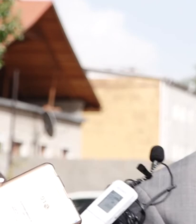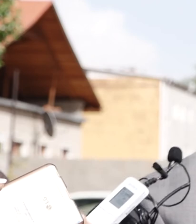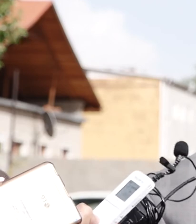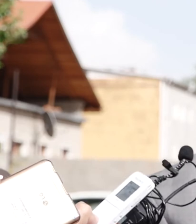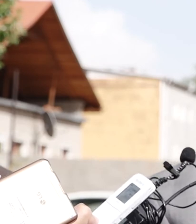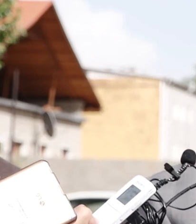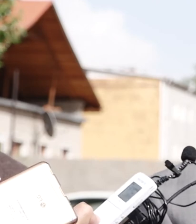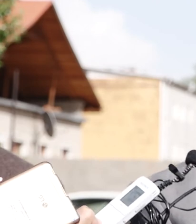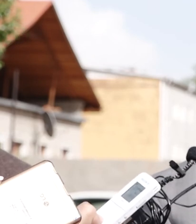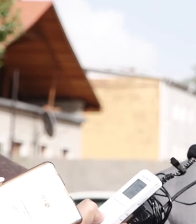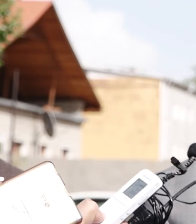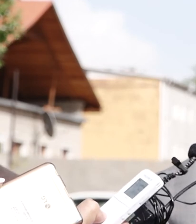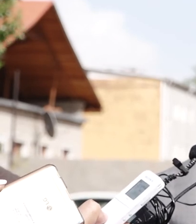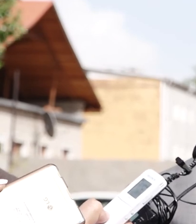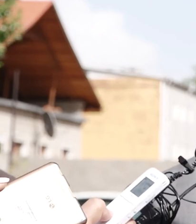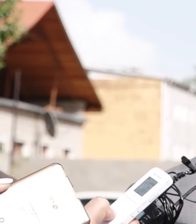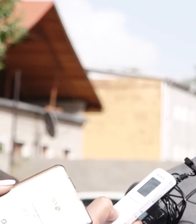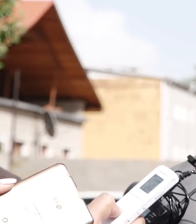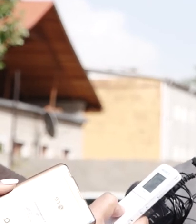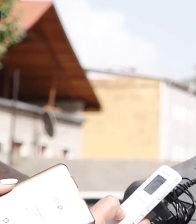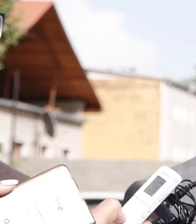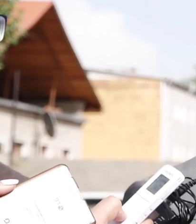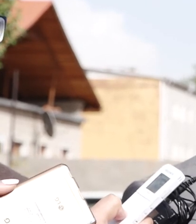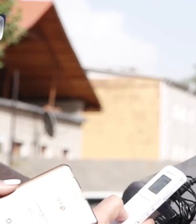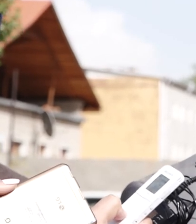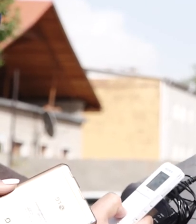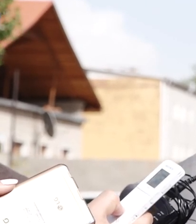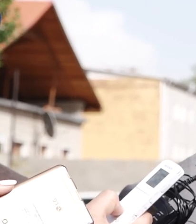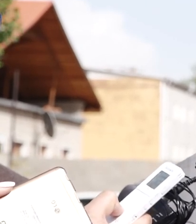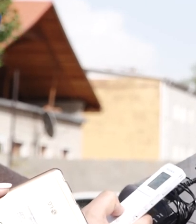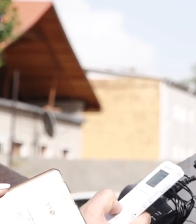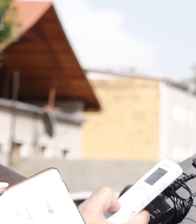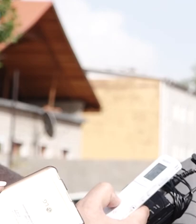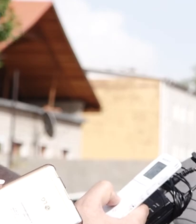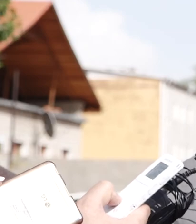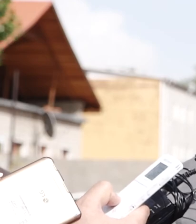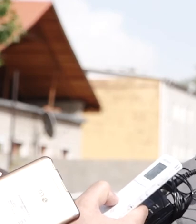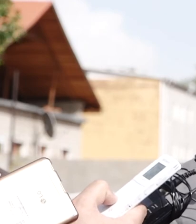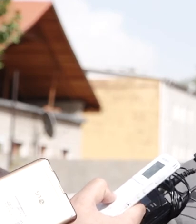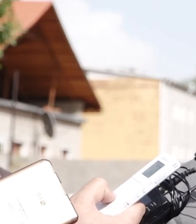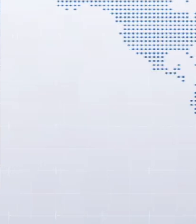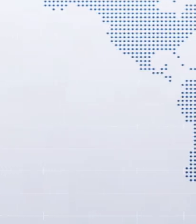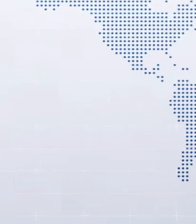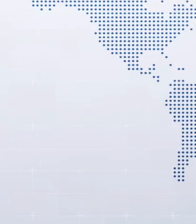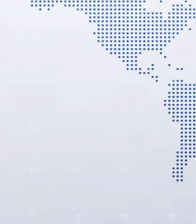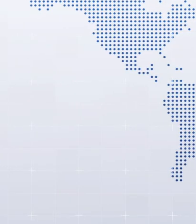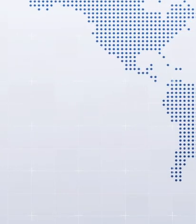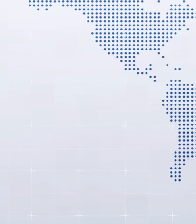юу? Аа тэгвэл шүүхэд процедурын шинжтэй асуудлууд бий бол байгаа гэж үзэж байгаа. Өмнө нь хэрэгээ оролцогчоос үсэл гомдлоо гаргана.